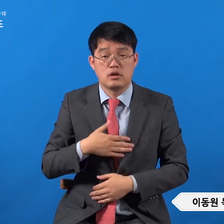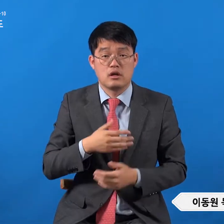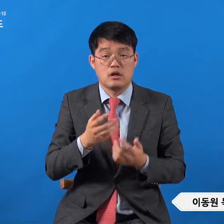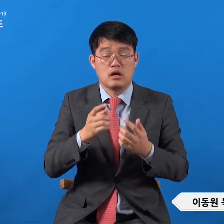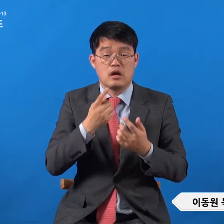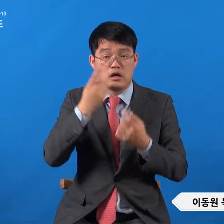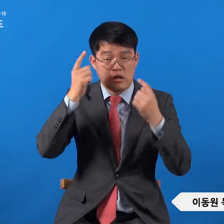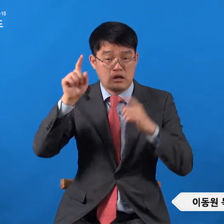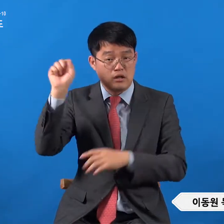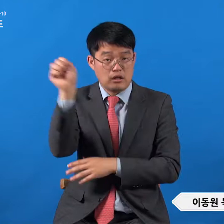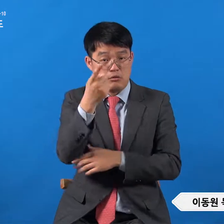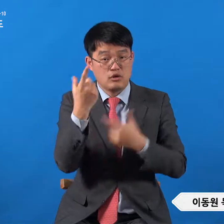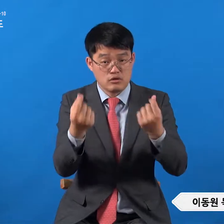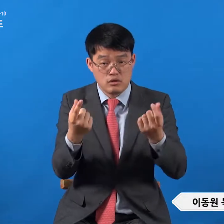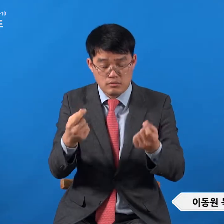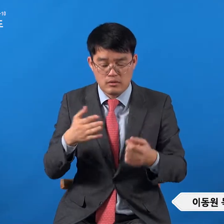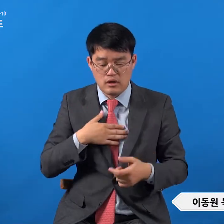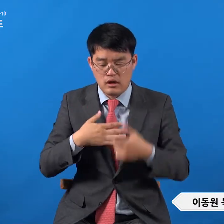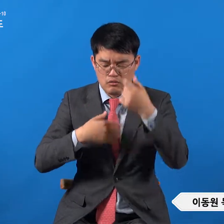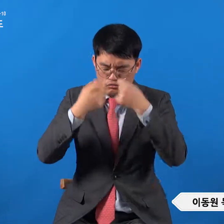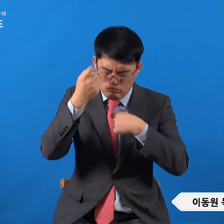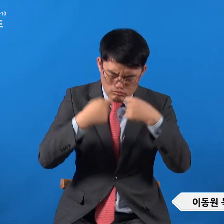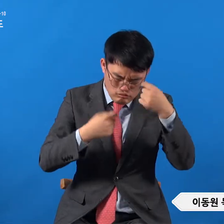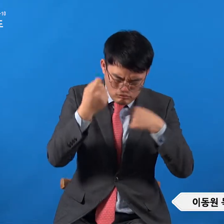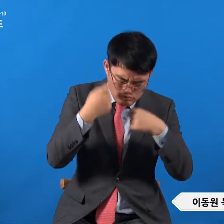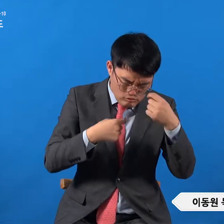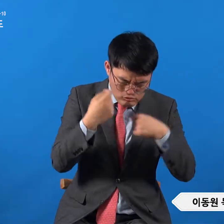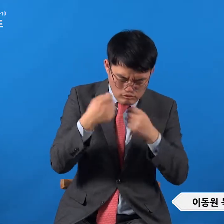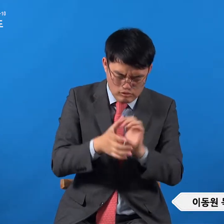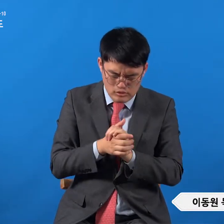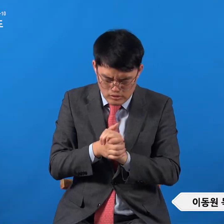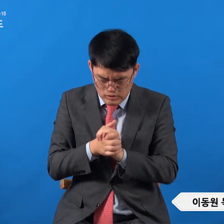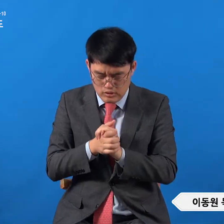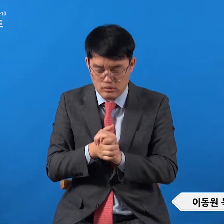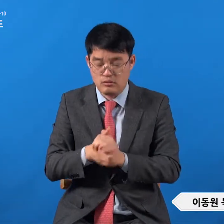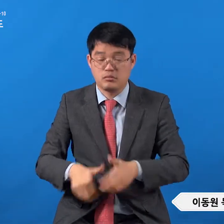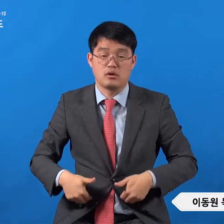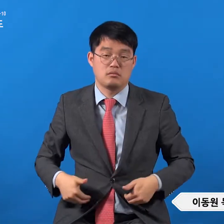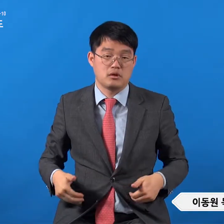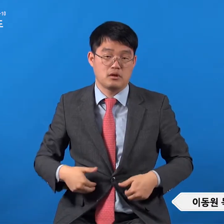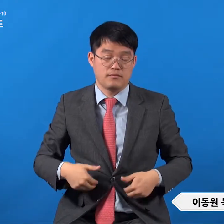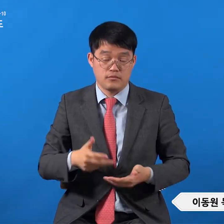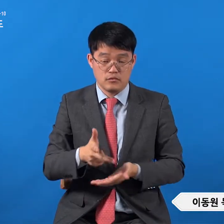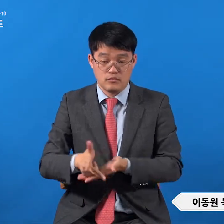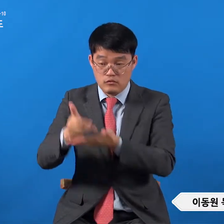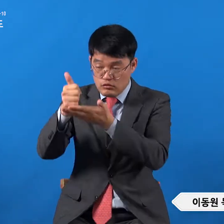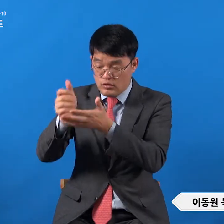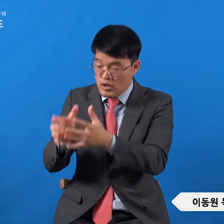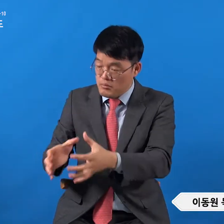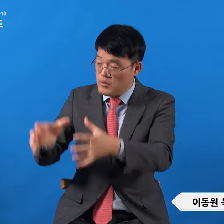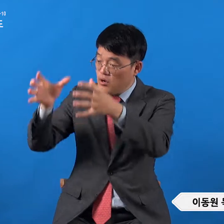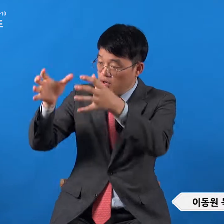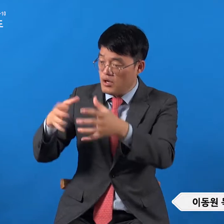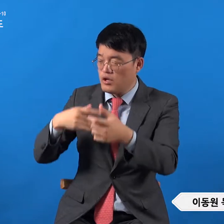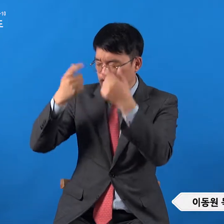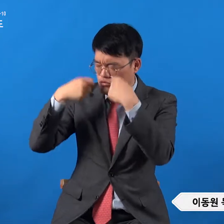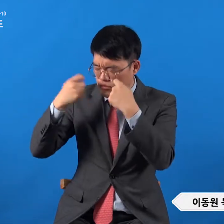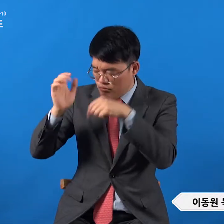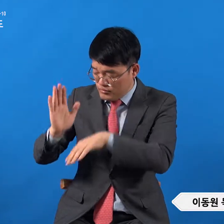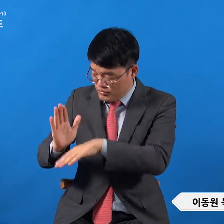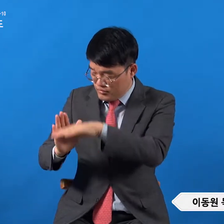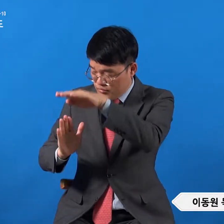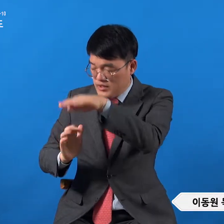주의 병에 담으소서 기도해야 할 것입니다. 주의 병에 눈물이 차기를 기다리며